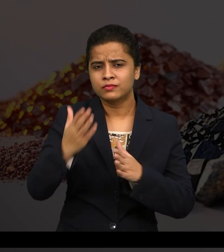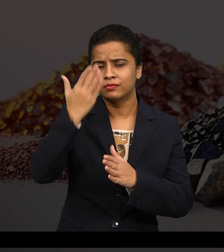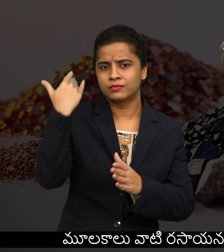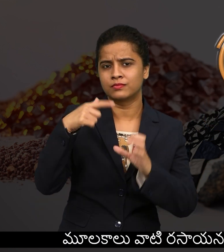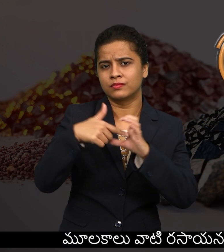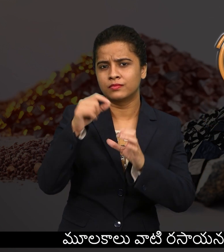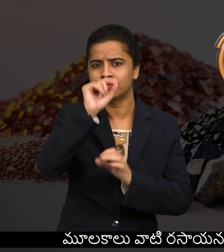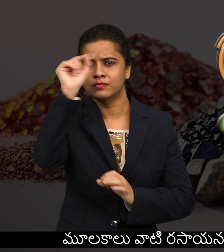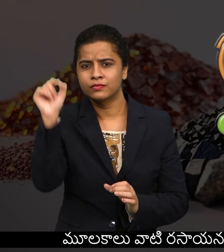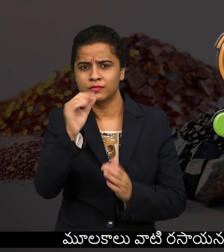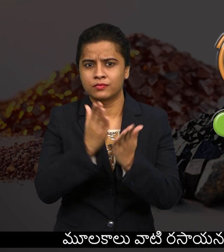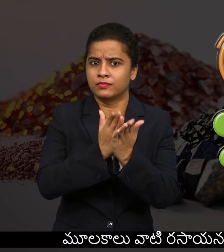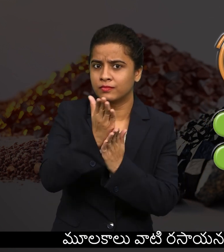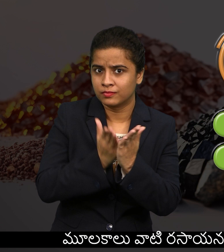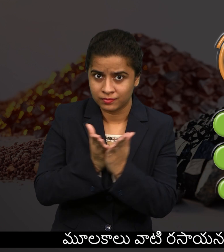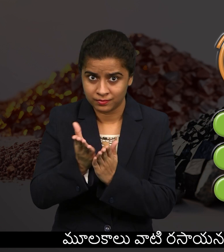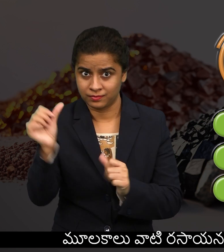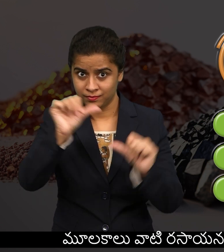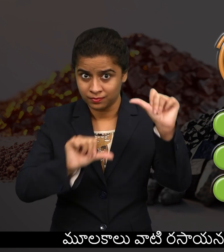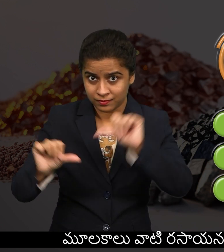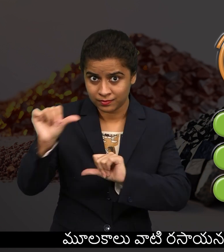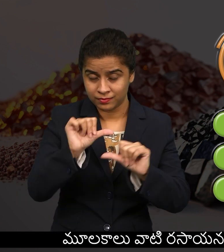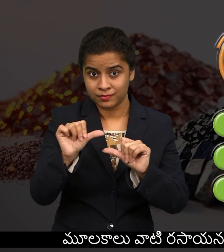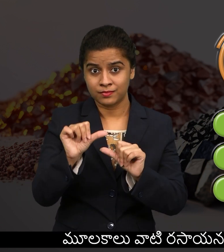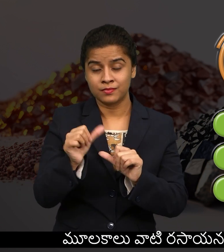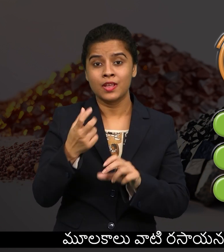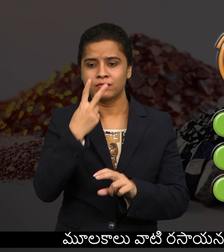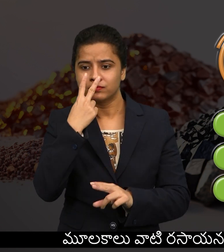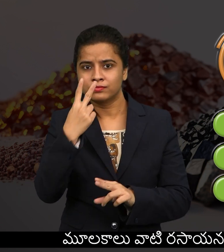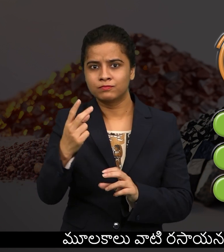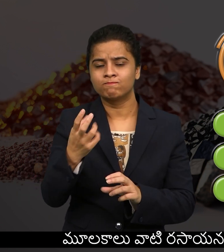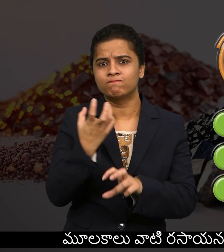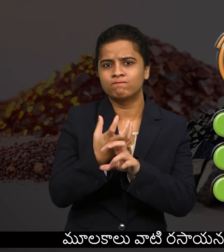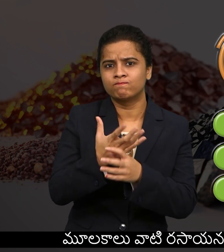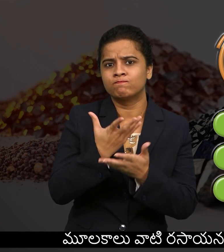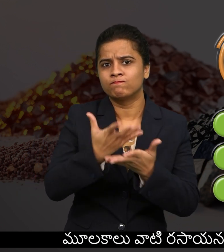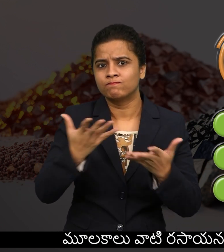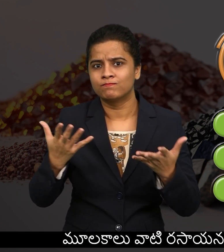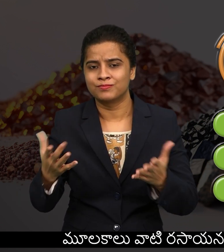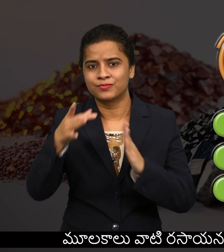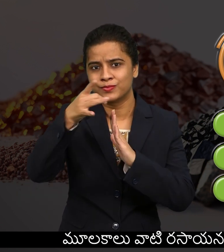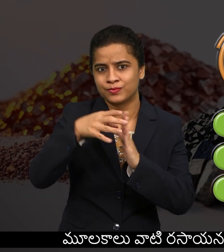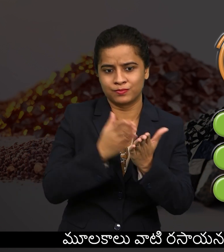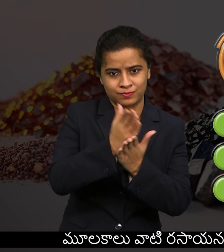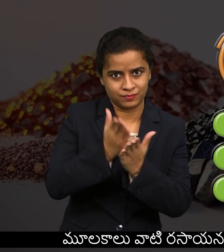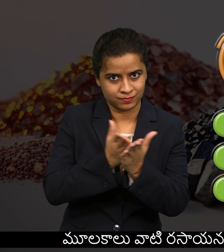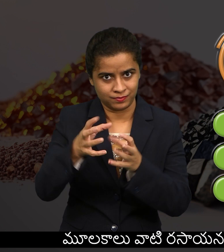ప్రారంభంలో మూలకాలు వాటి రసాయన మరియు భౌతిక లక్షణాల ద్వారా లోహాలు,